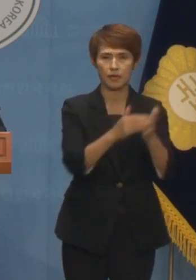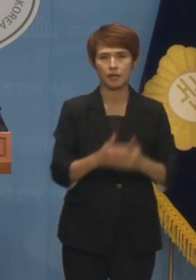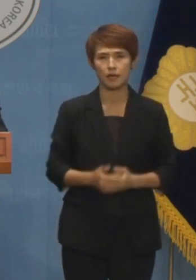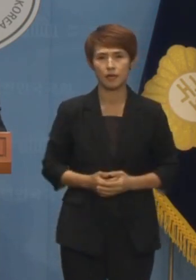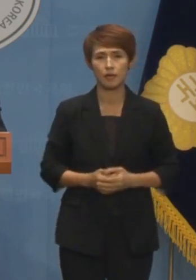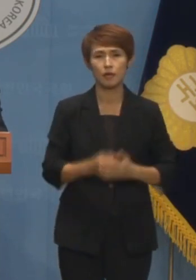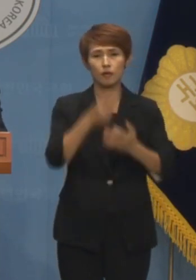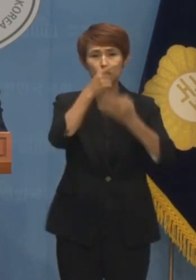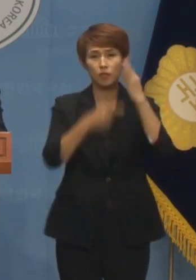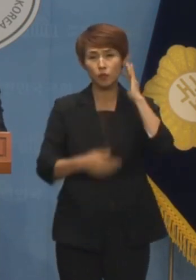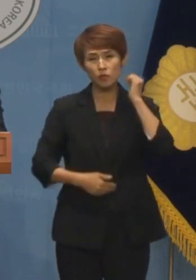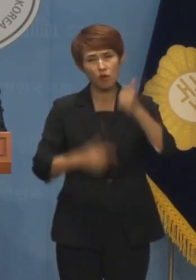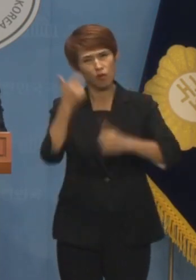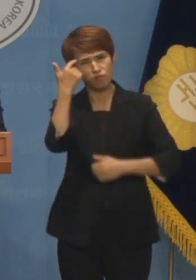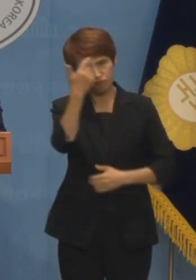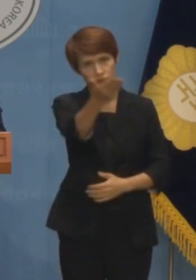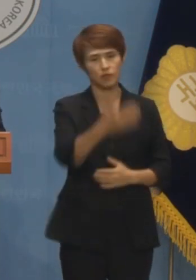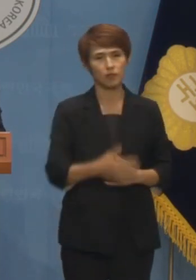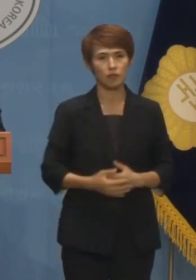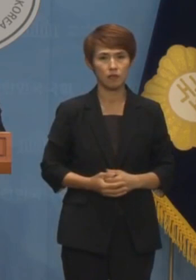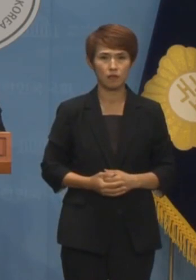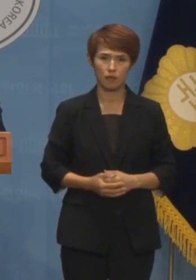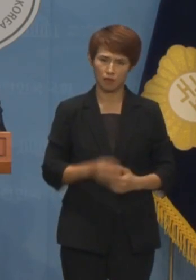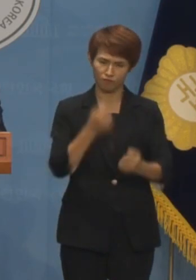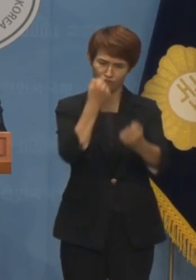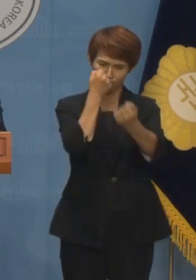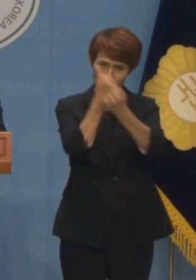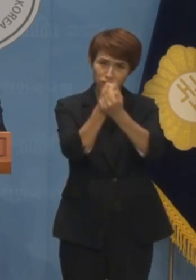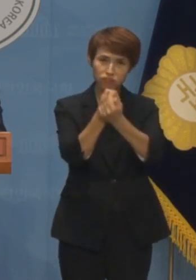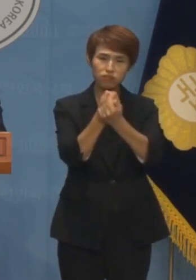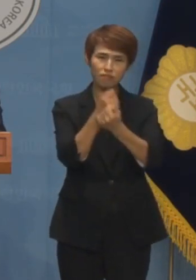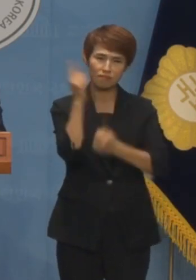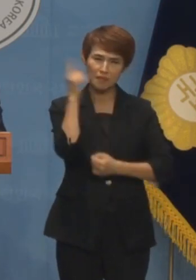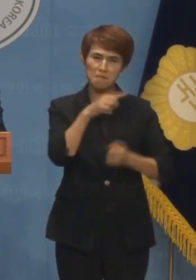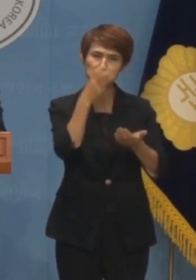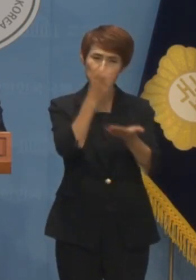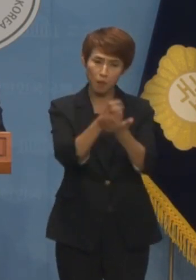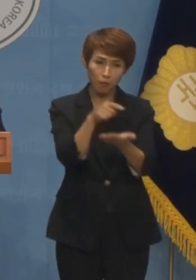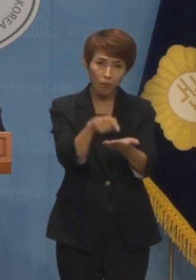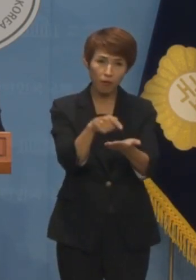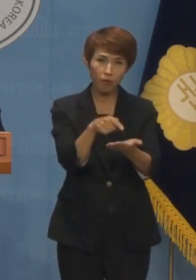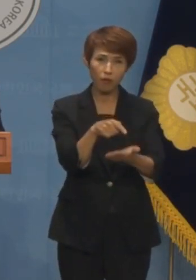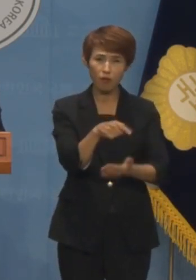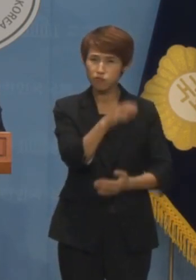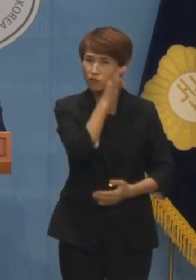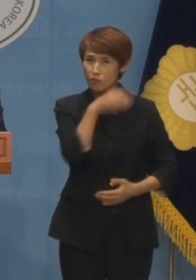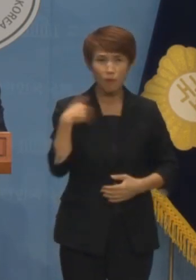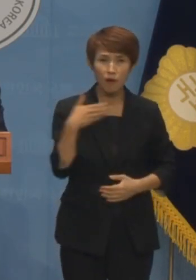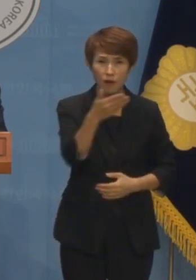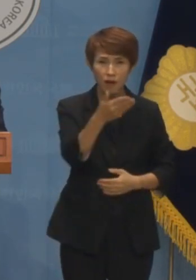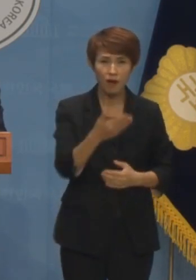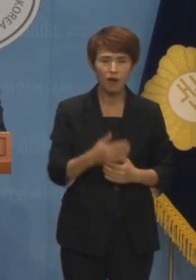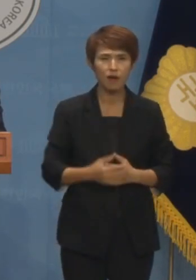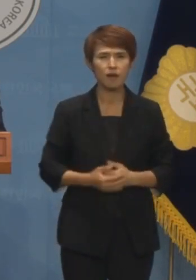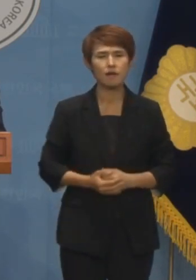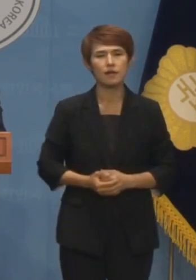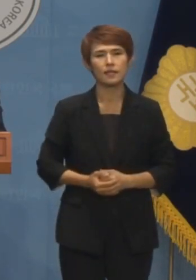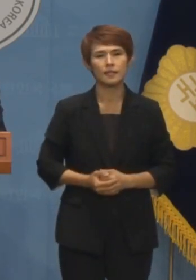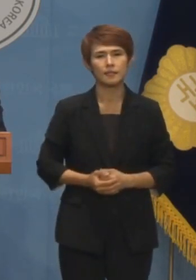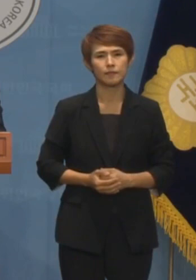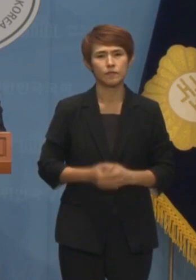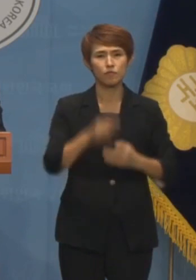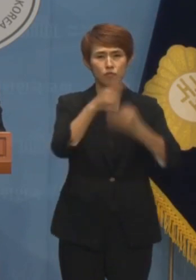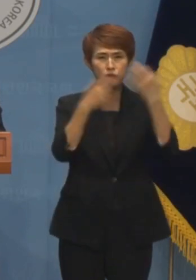윤석열 대통령에게 묻습니다. 이런 뻔뻔한 세제 개편 악법을 내놓고도 부끄럽지 않습니까? 윤석열 정부